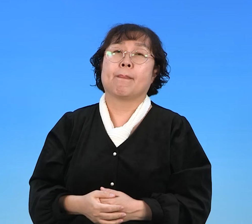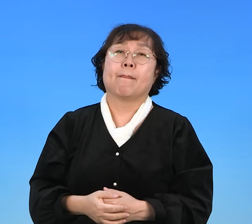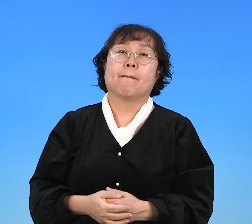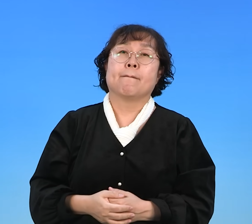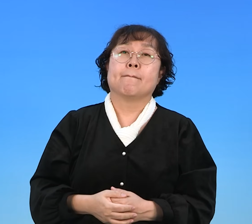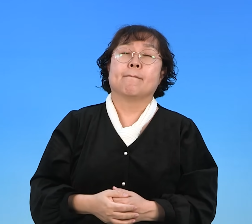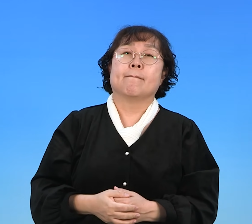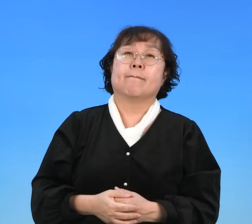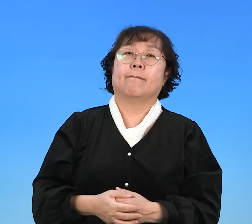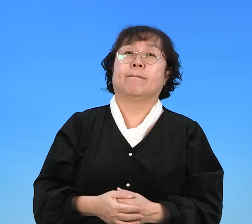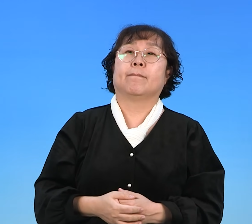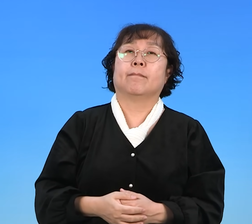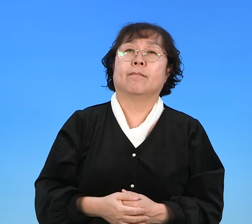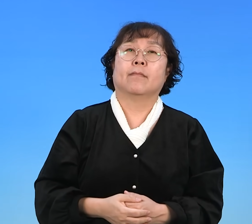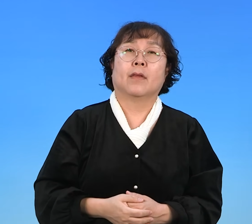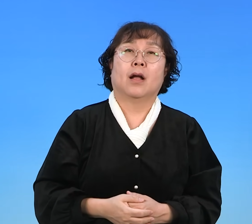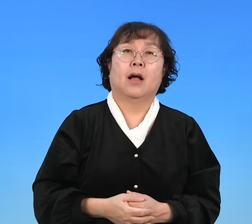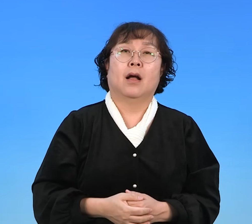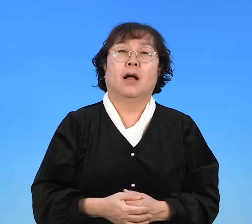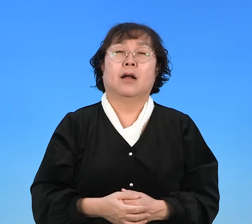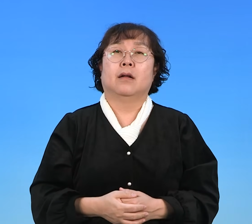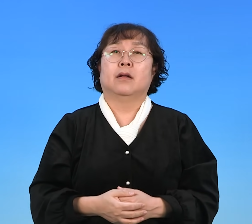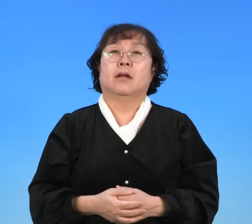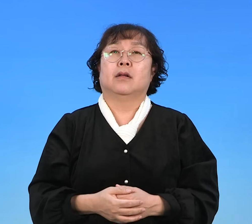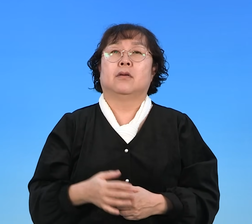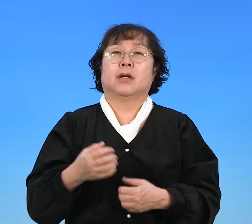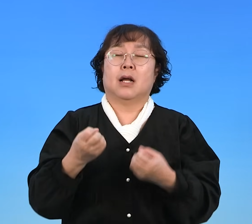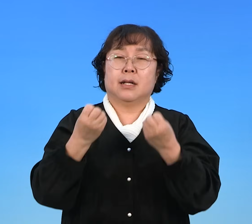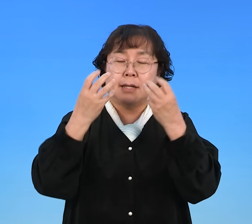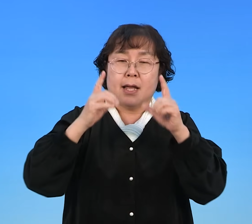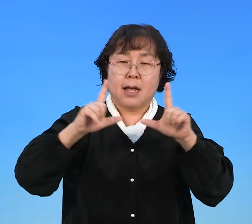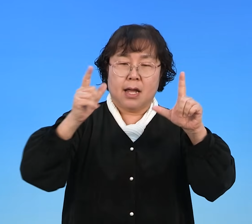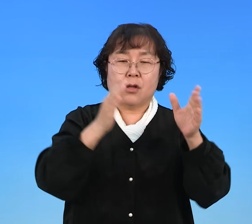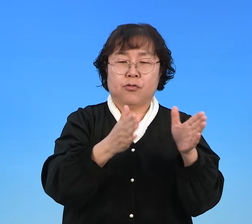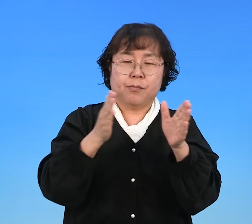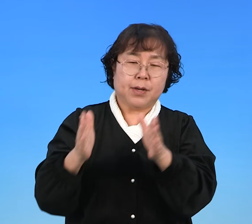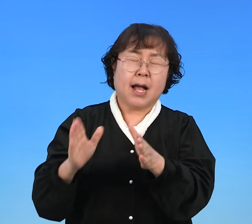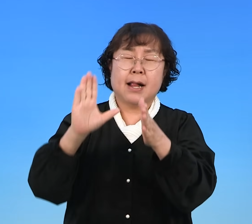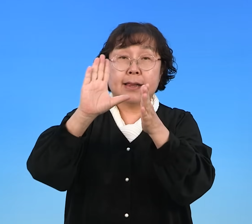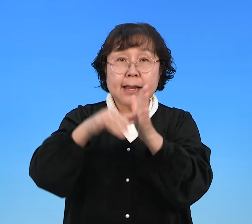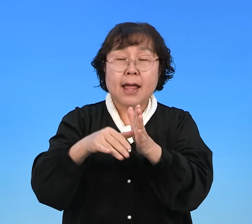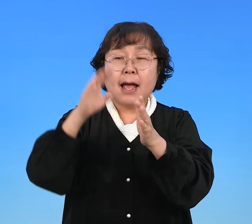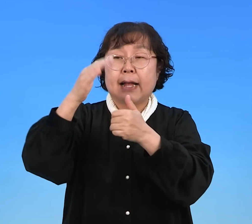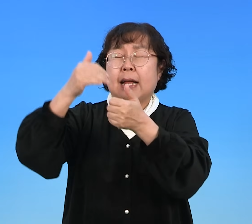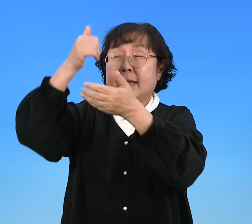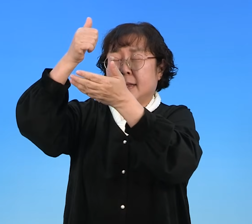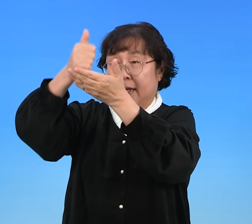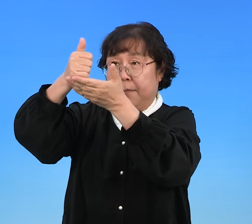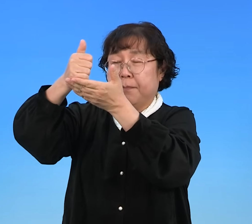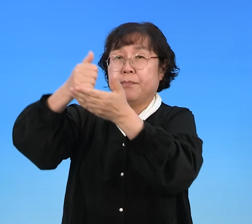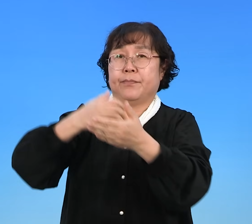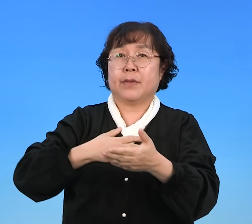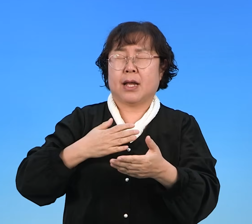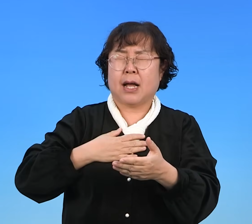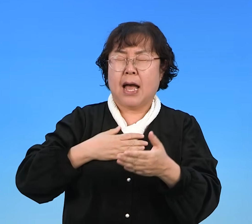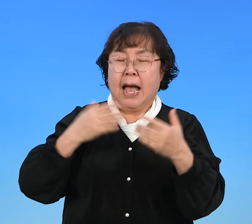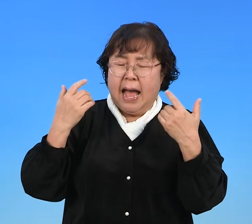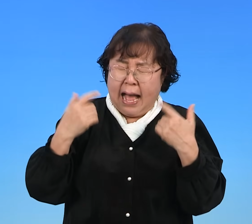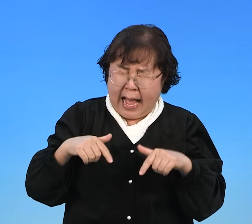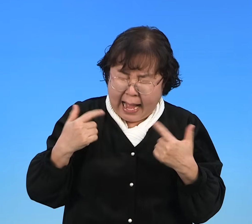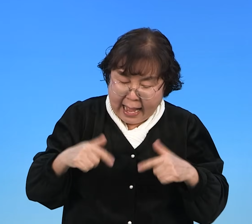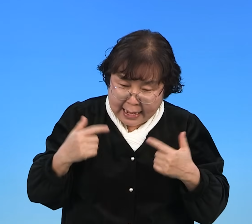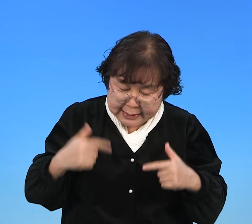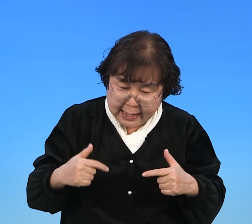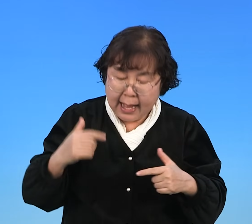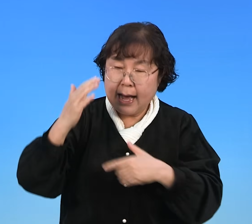하나님 앞에 새해를 우리가 준비하면서 하나님, 어떤 상황이라도 내가 하나님 앞에